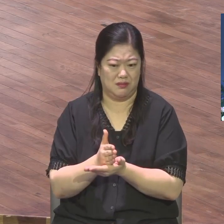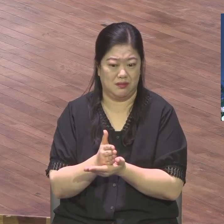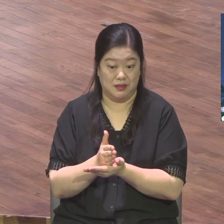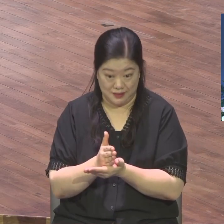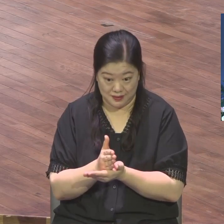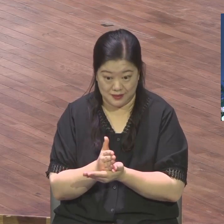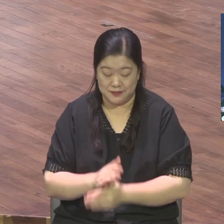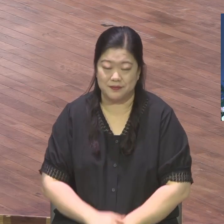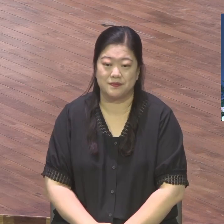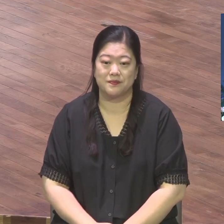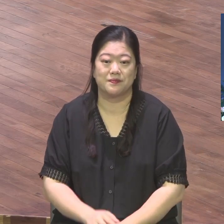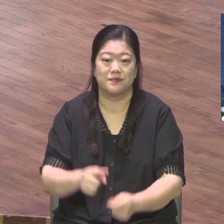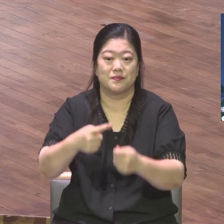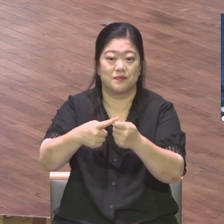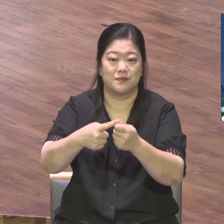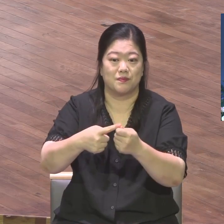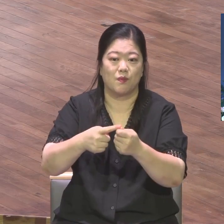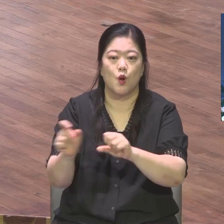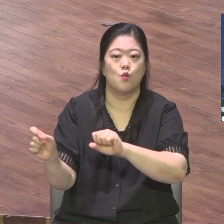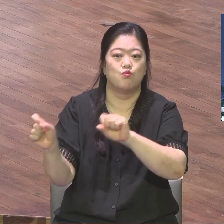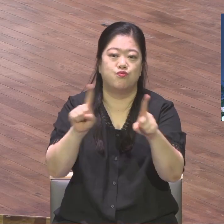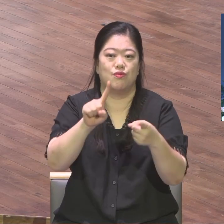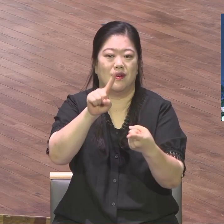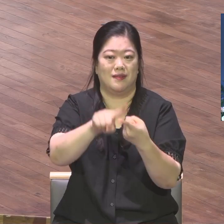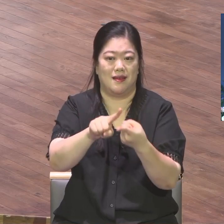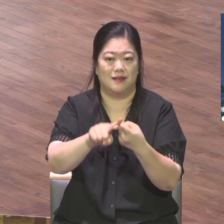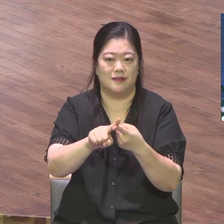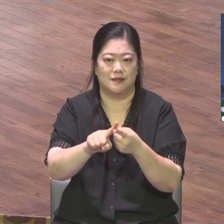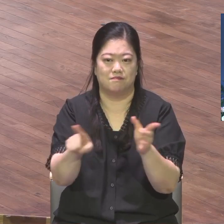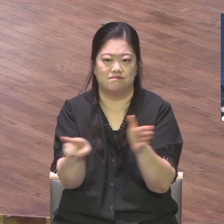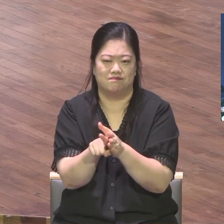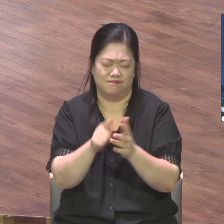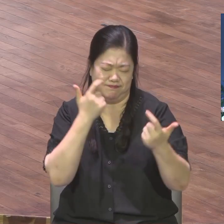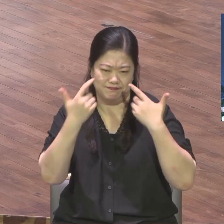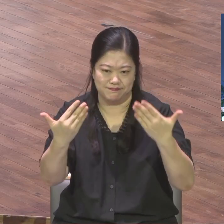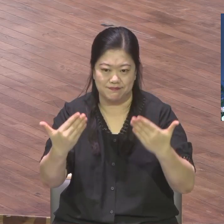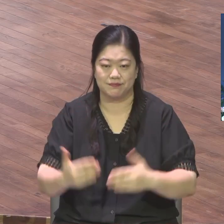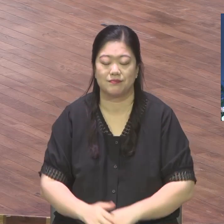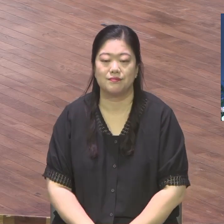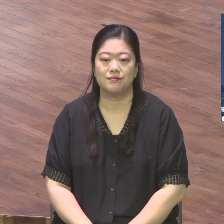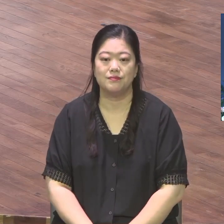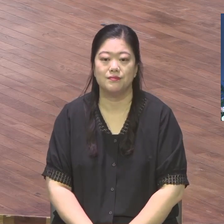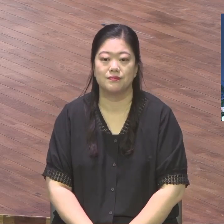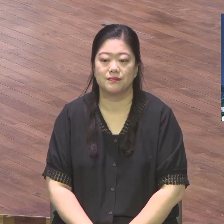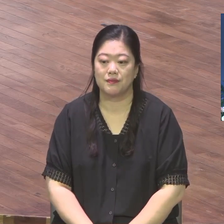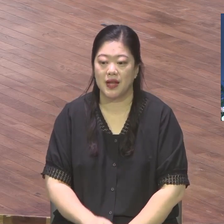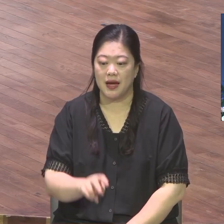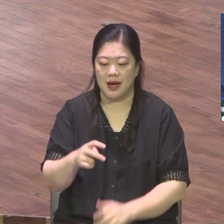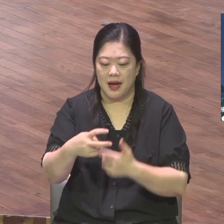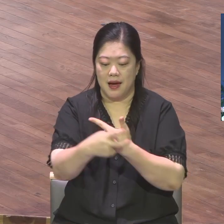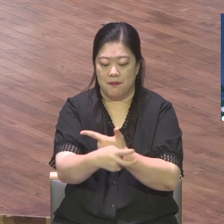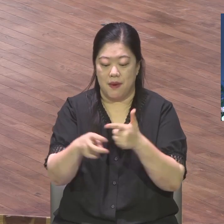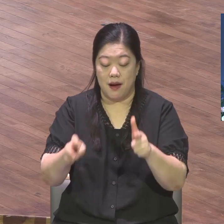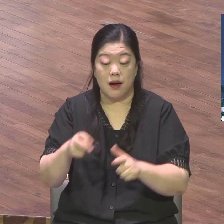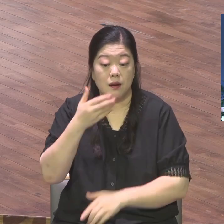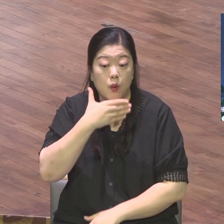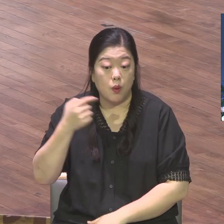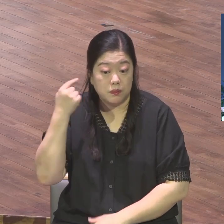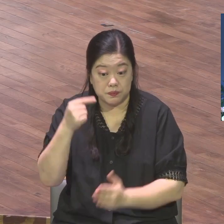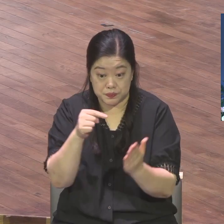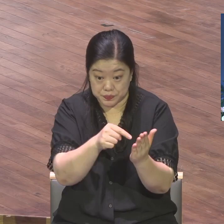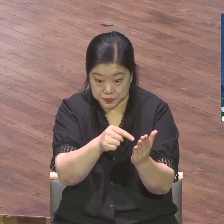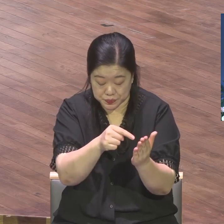그럼 첫째로 부활에 대한 절대 믿음입니다. 마가복음 16장은 예수 그리스도의 부활에 대한 말씀으로